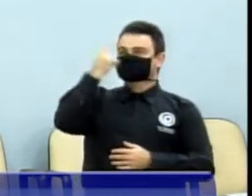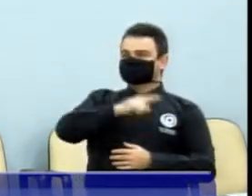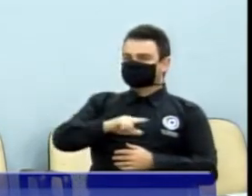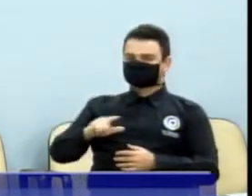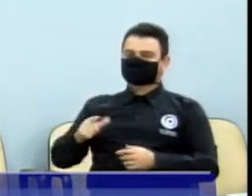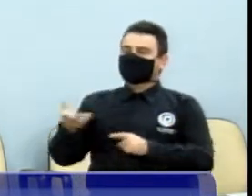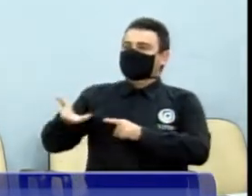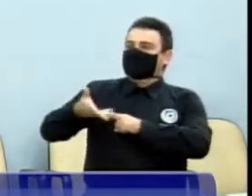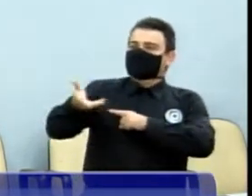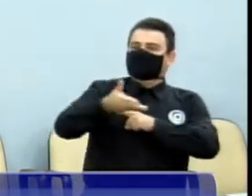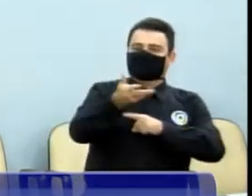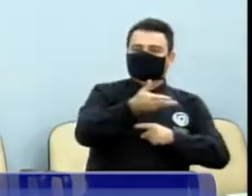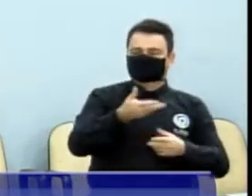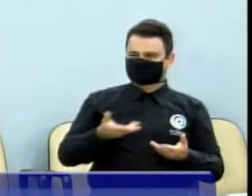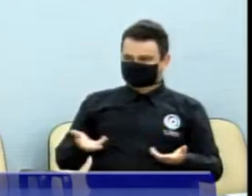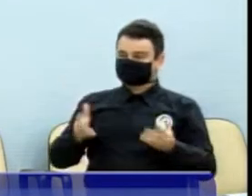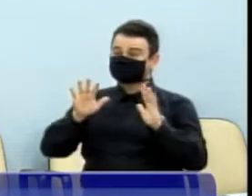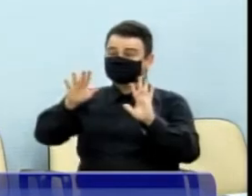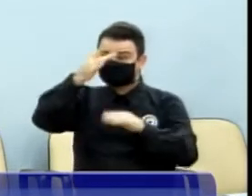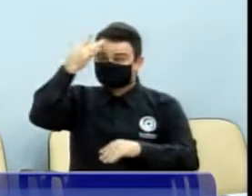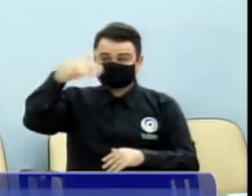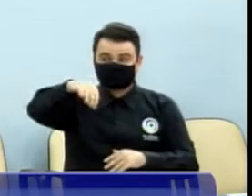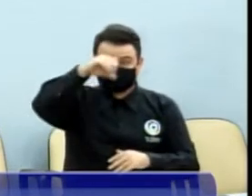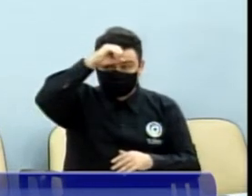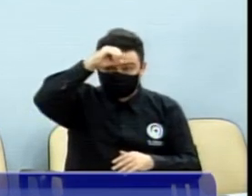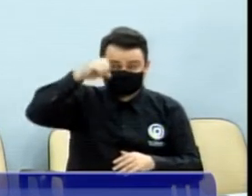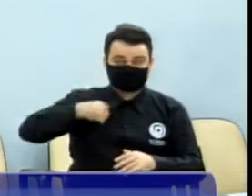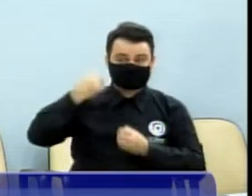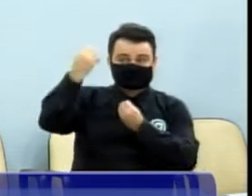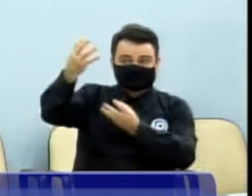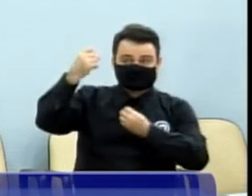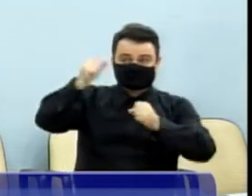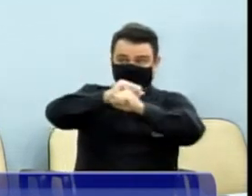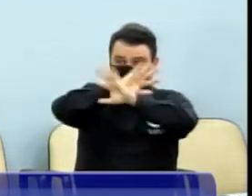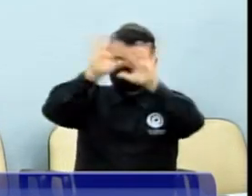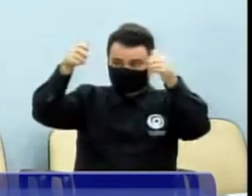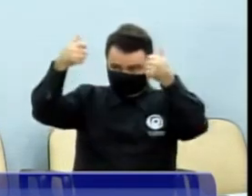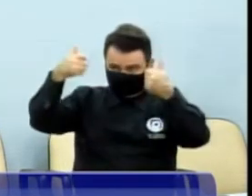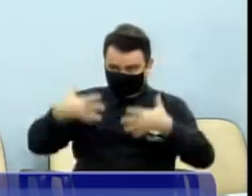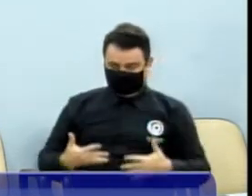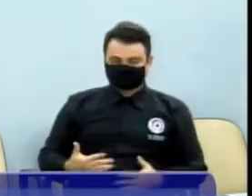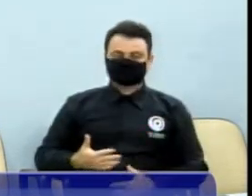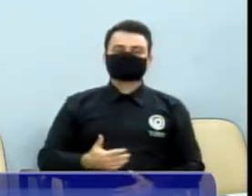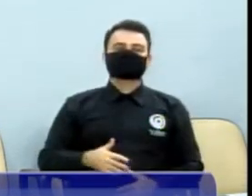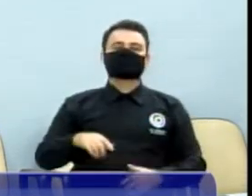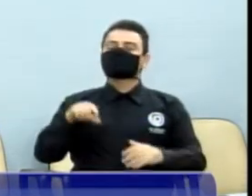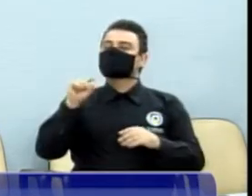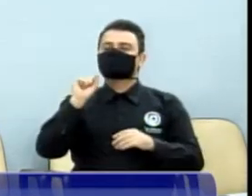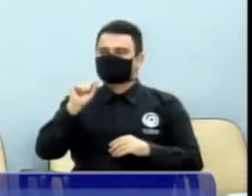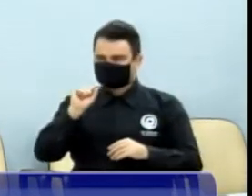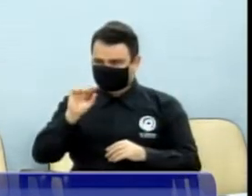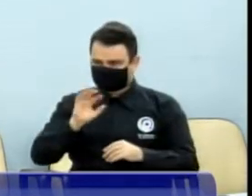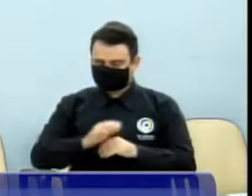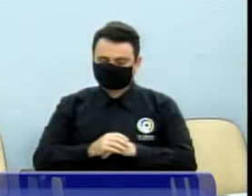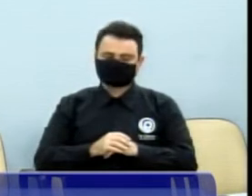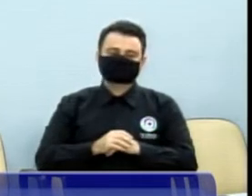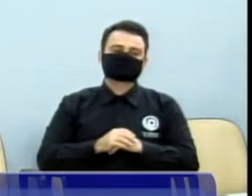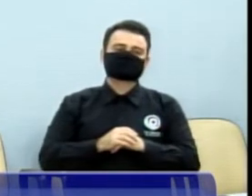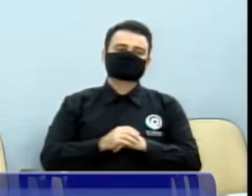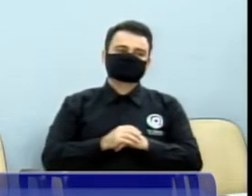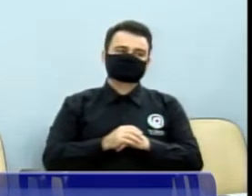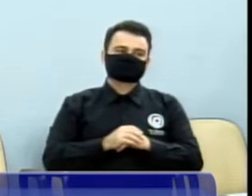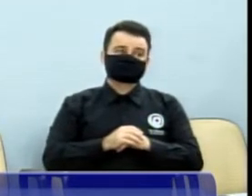pessoas né que equivocadamente foi entrado com ação e é para